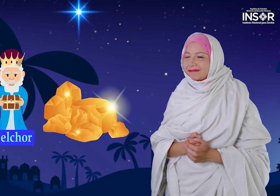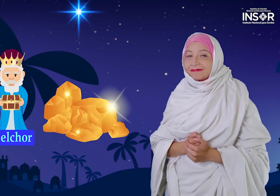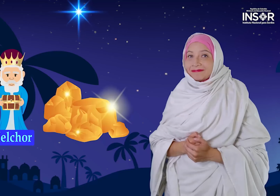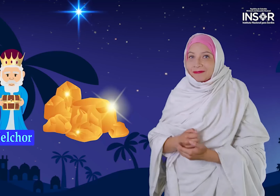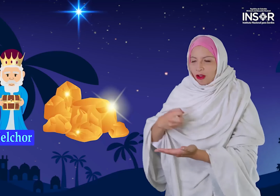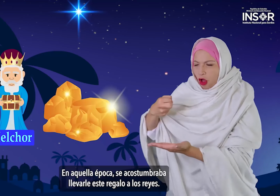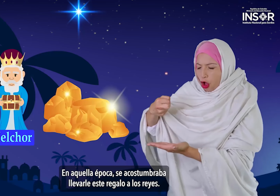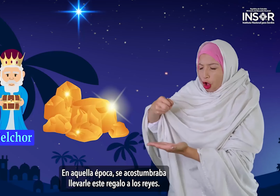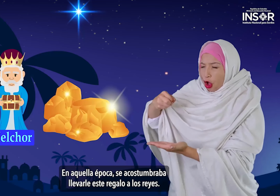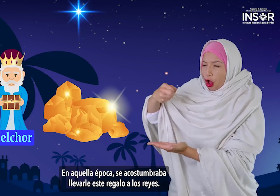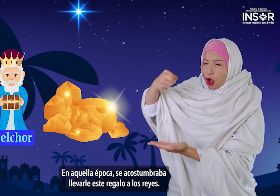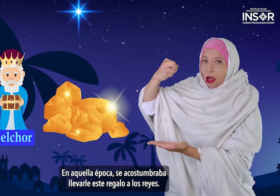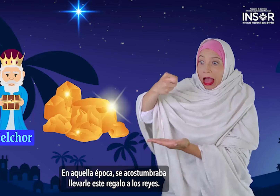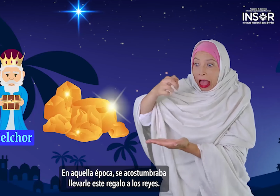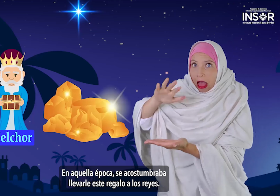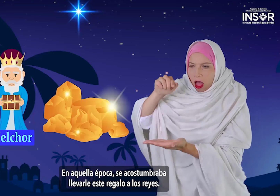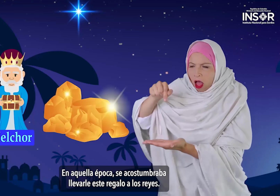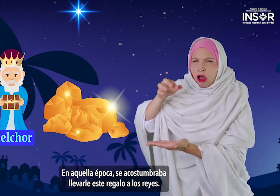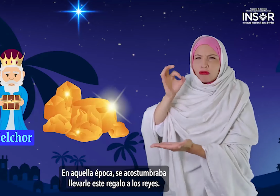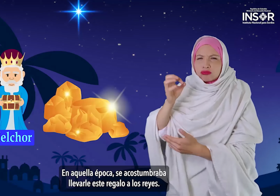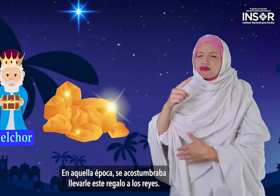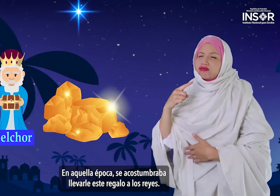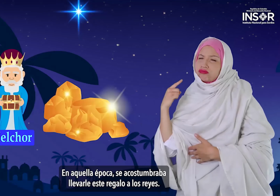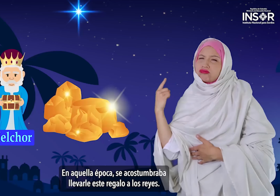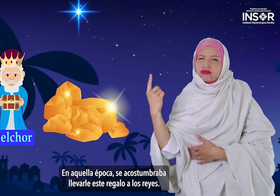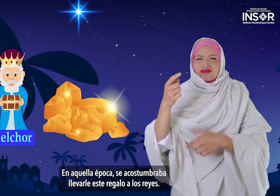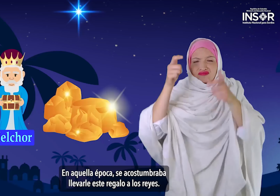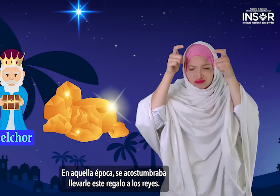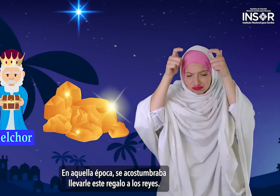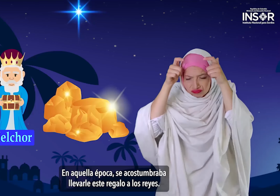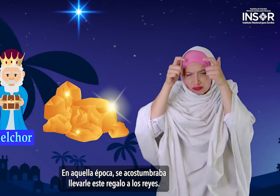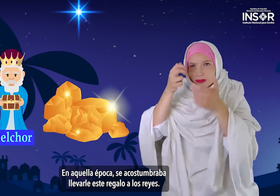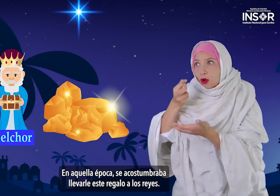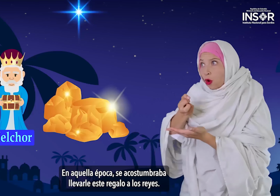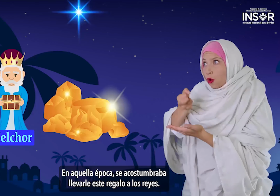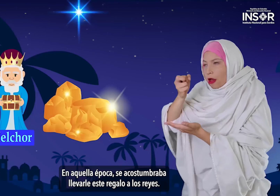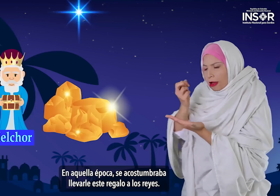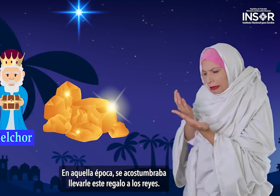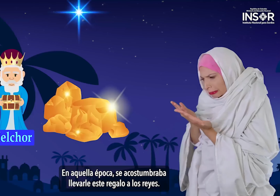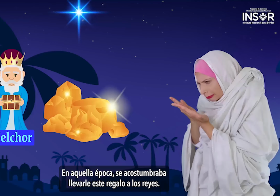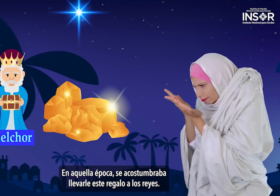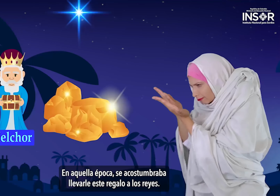En aquella época, se acostumbraba llevarle este regalo a los reyes.